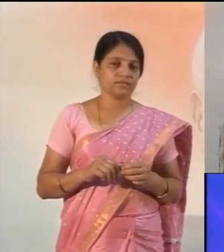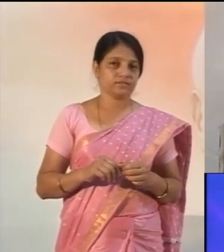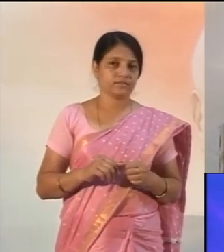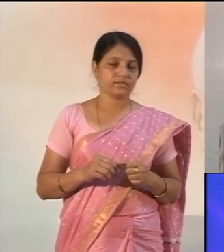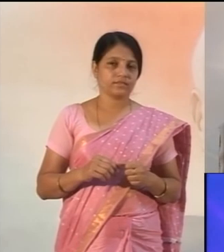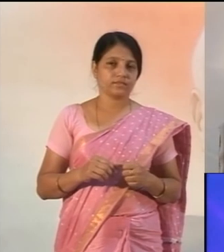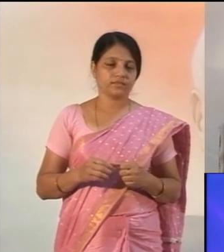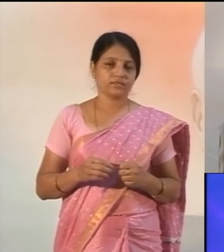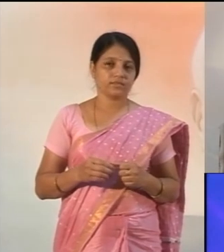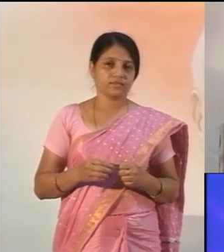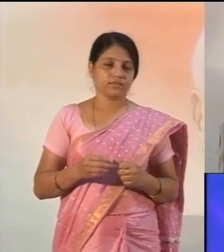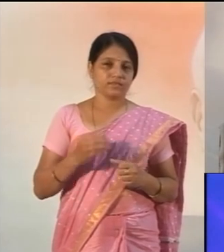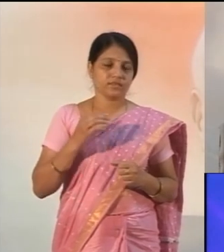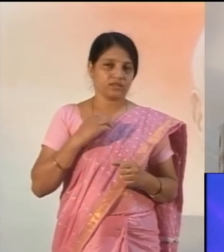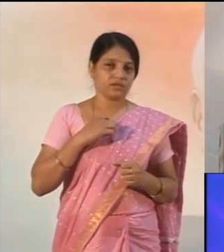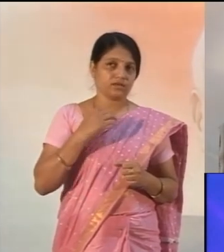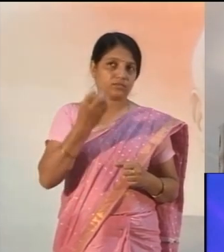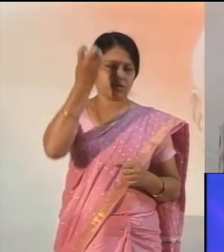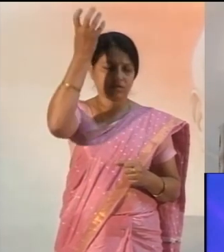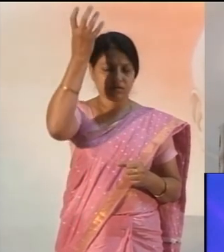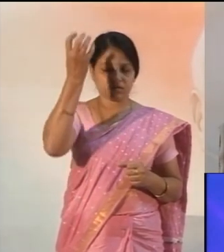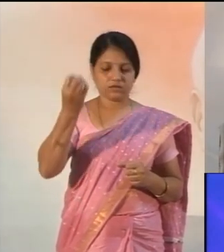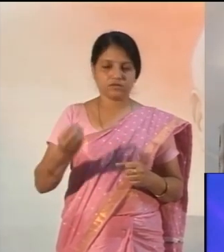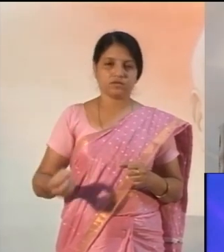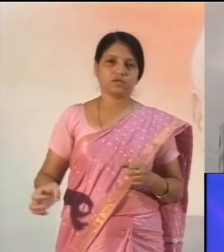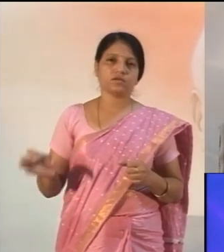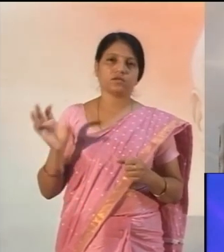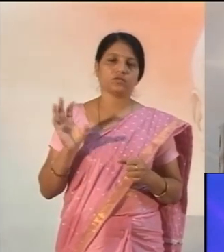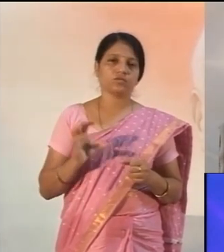अपनी दिनचर्या को व्यवस्थित रखेंगे